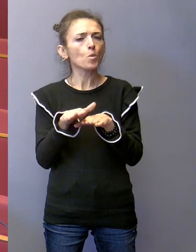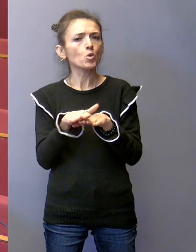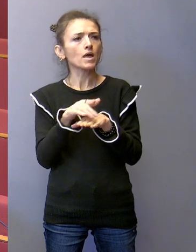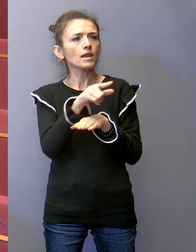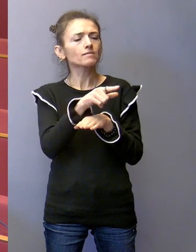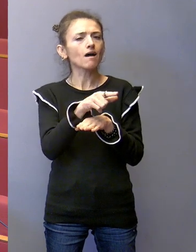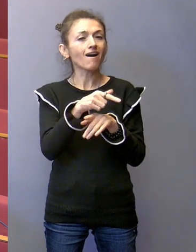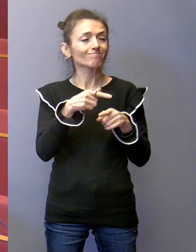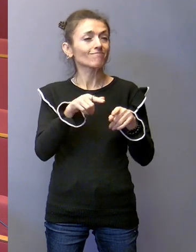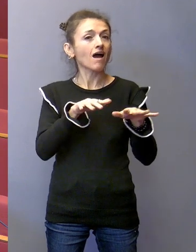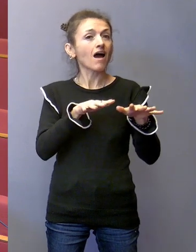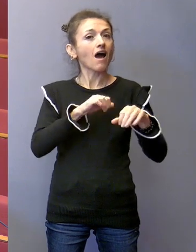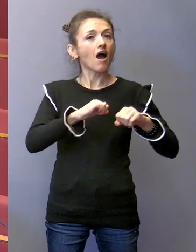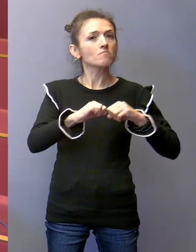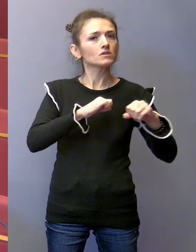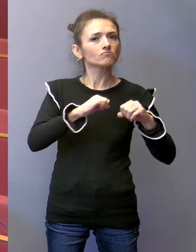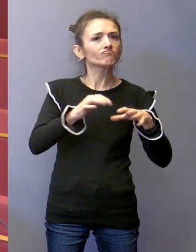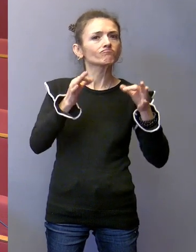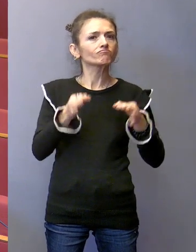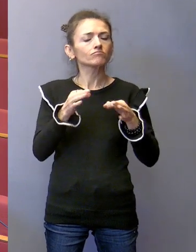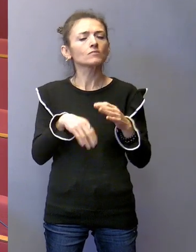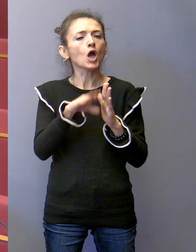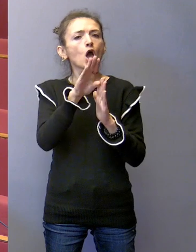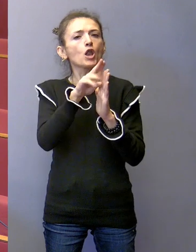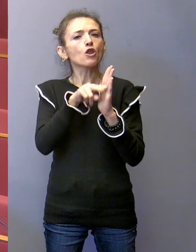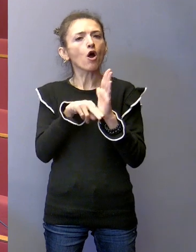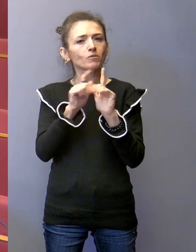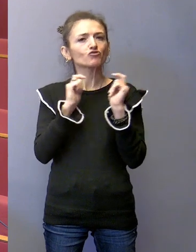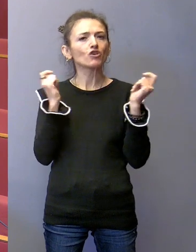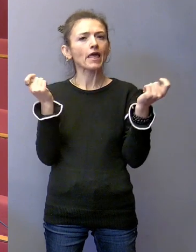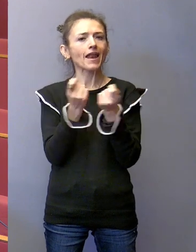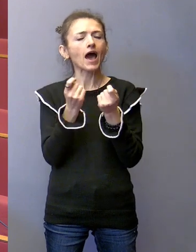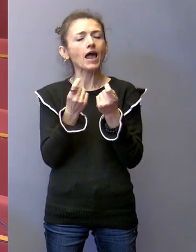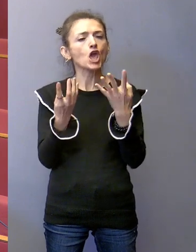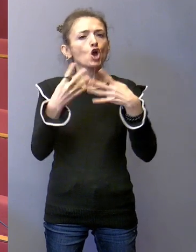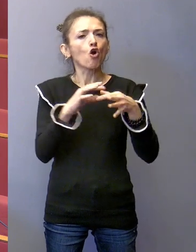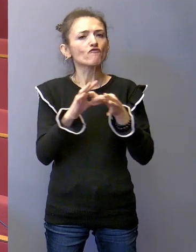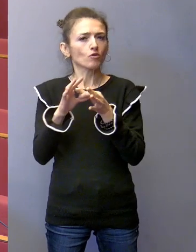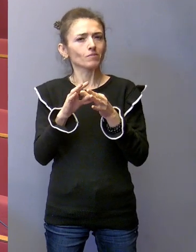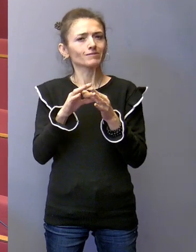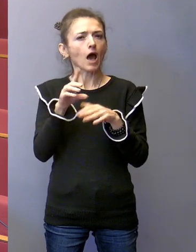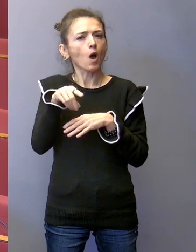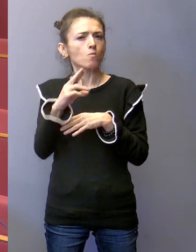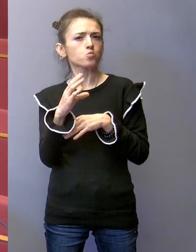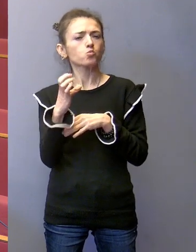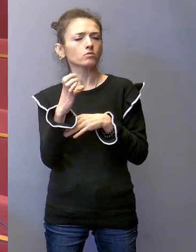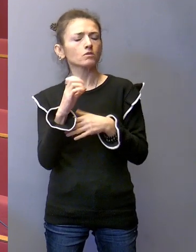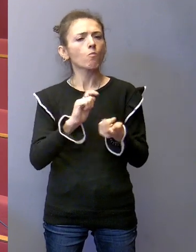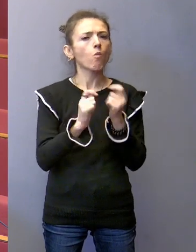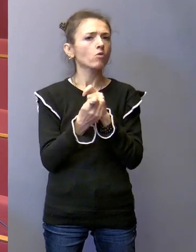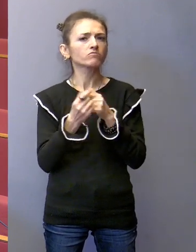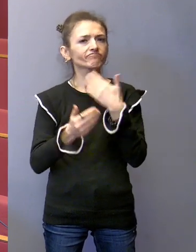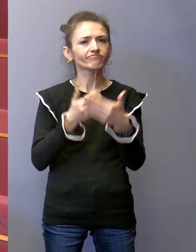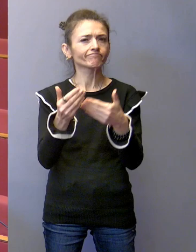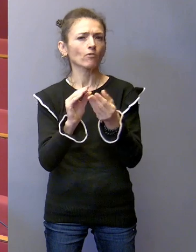modifica delle norme generali di conformità del puk infatti la legge del 1997 la